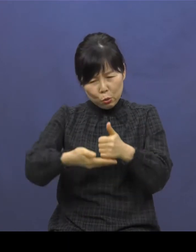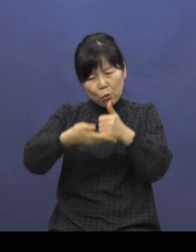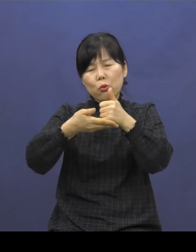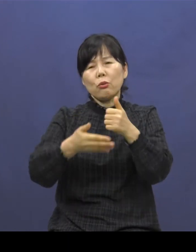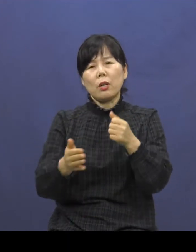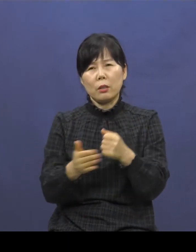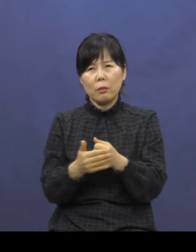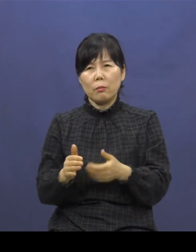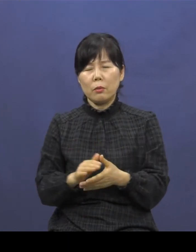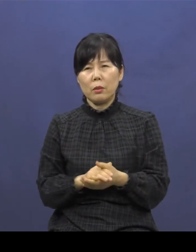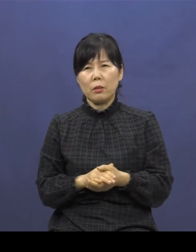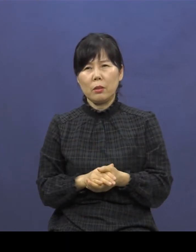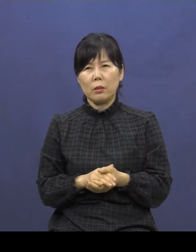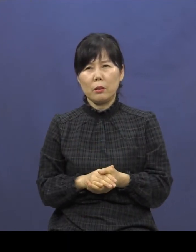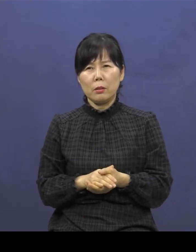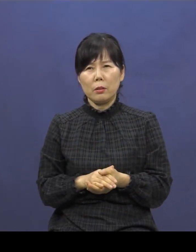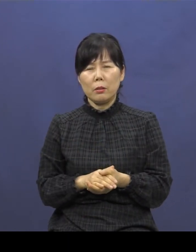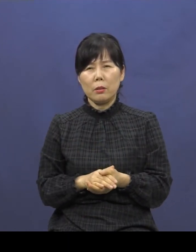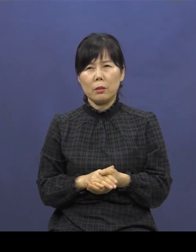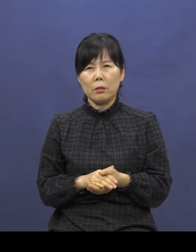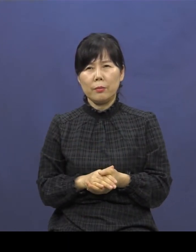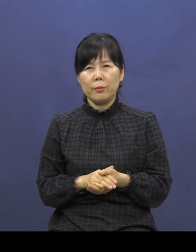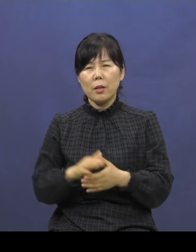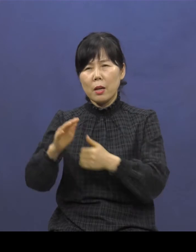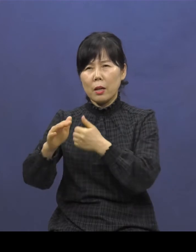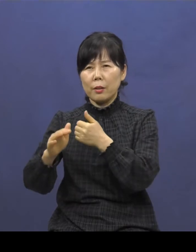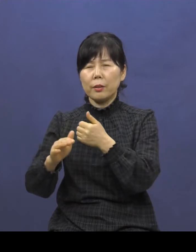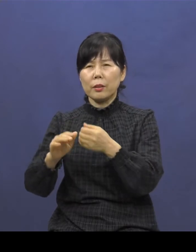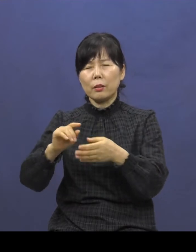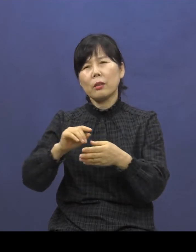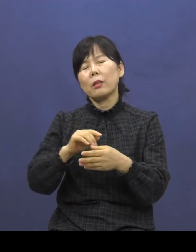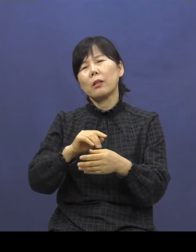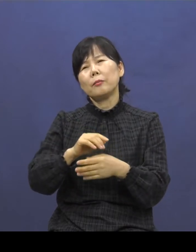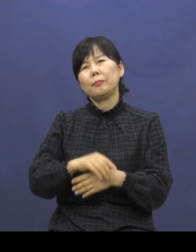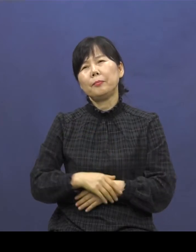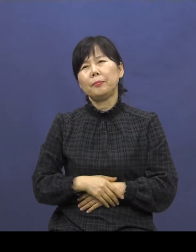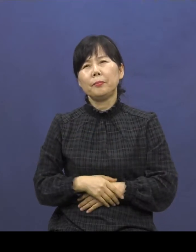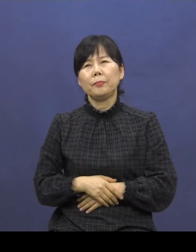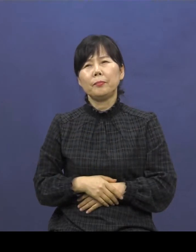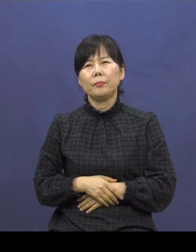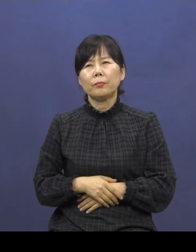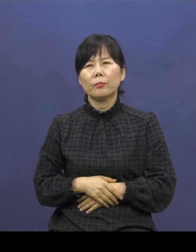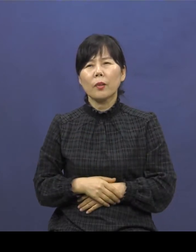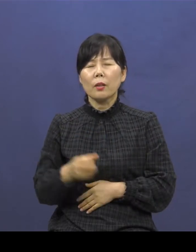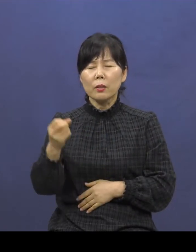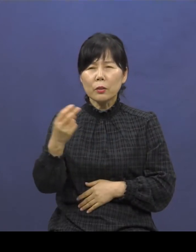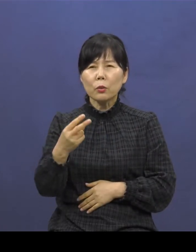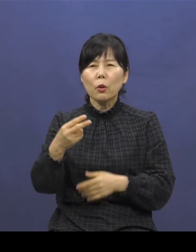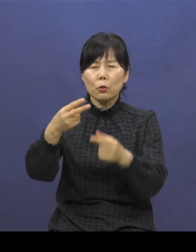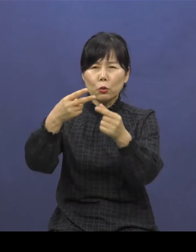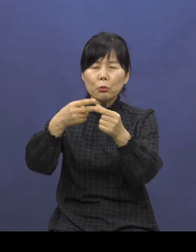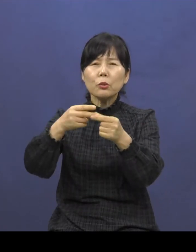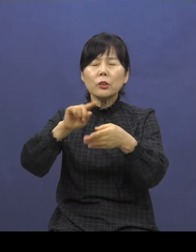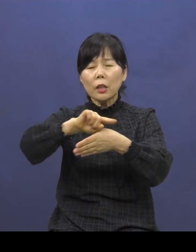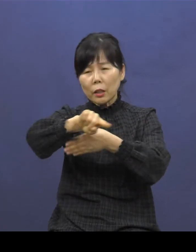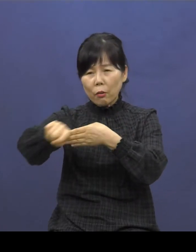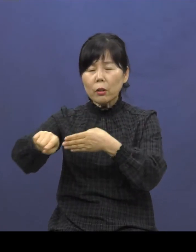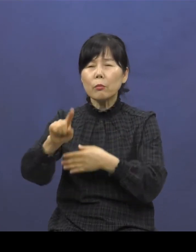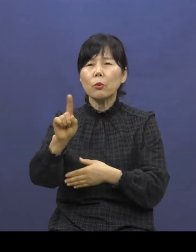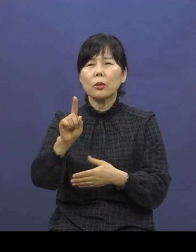우리를 그렇게 만들 수 없기 때문에 이게 하나의 예외가 됩니다. 그리고 또 한